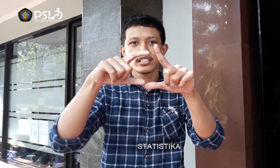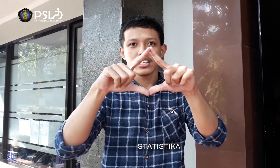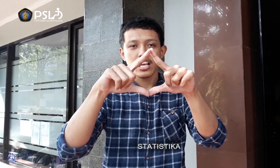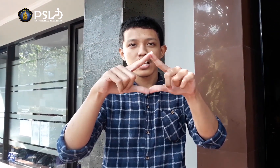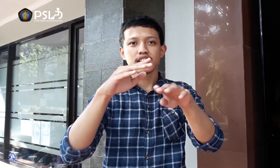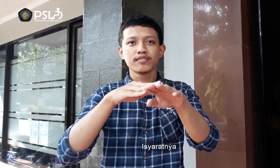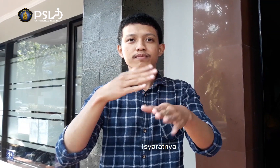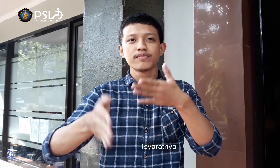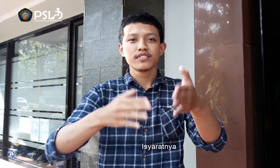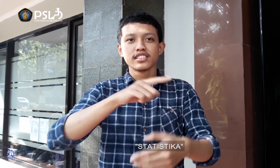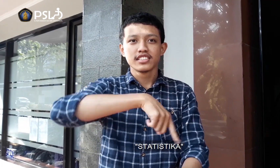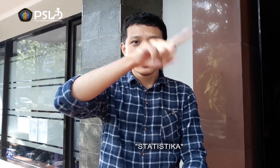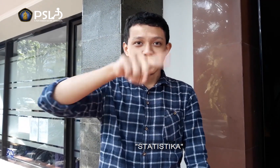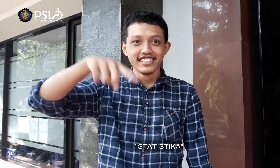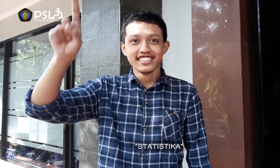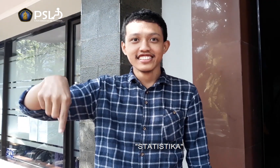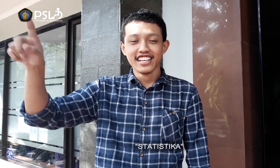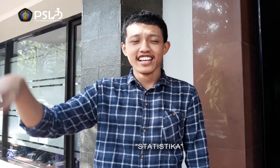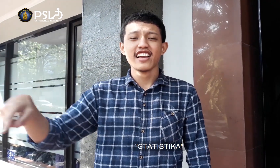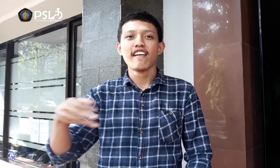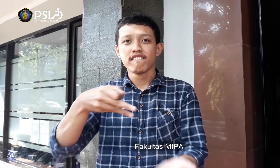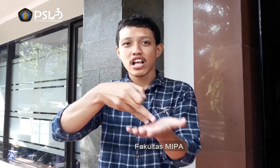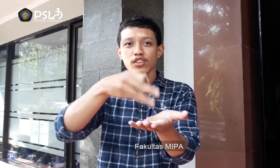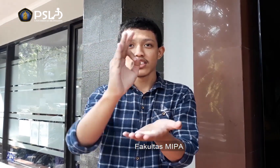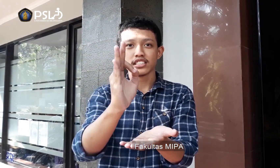STATISTIKA. Isyaratnya Statistika Fakultas